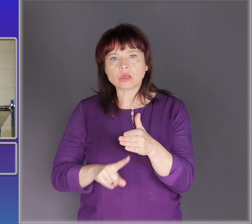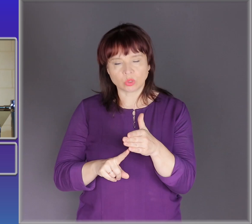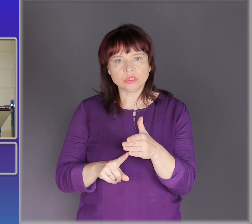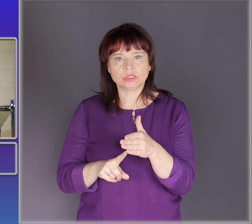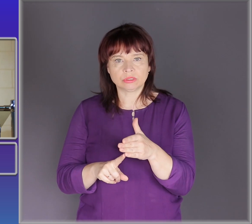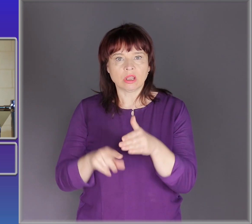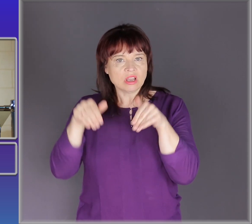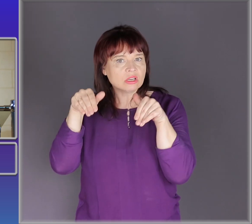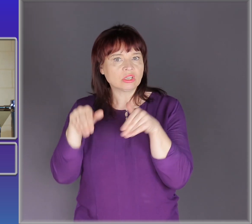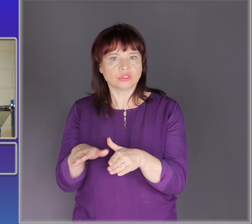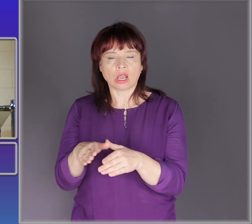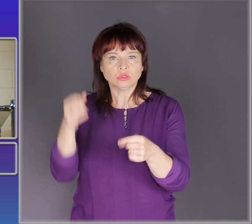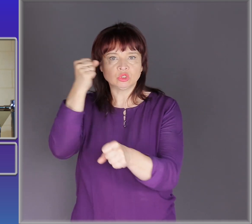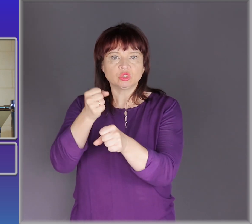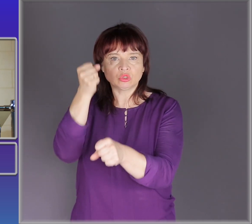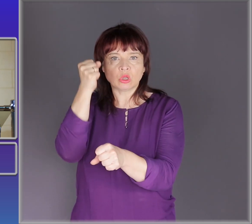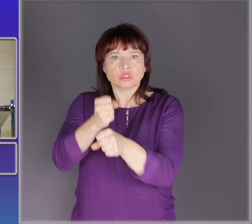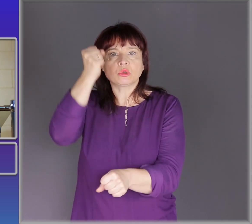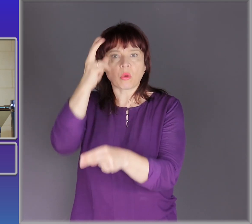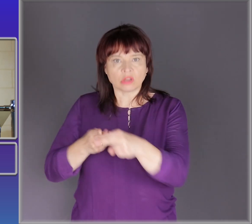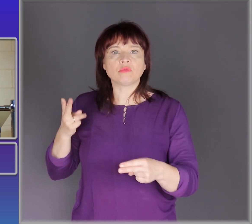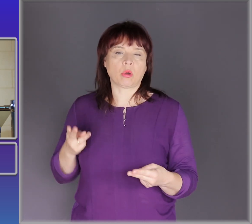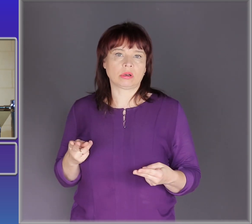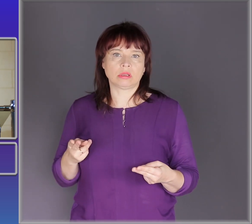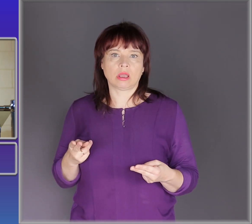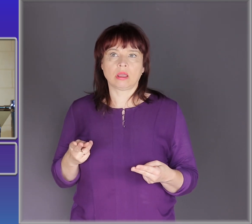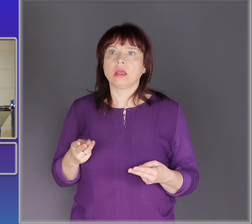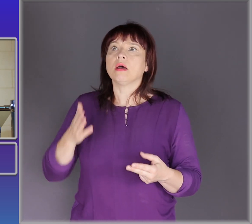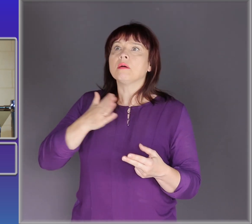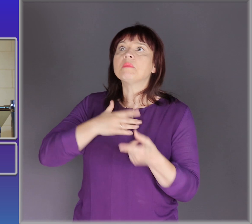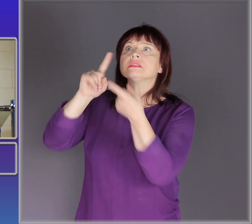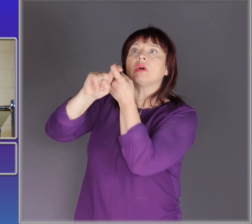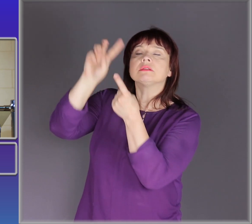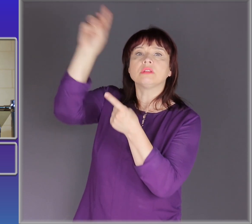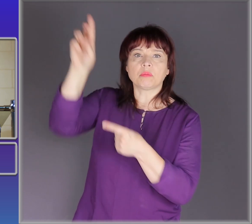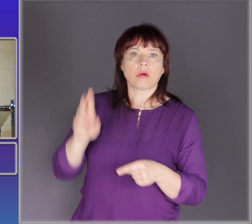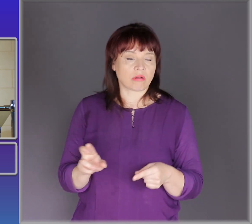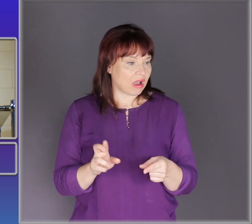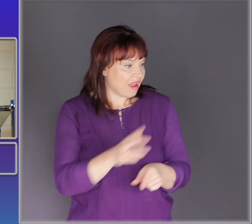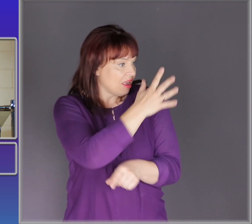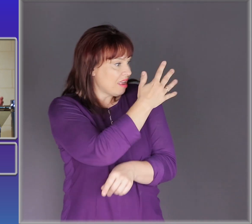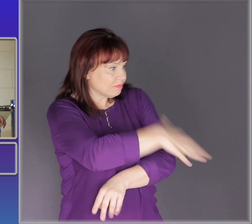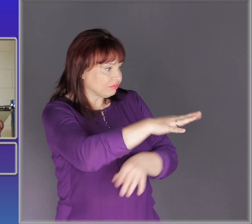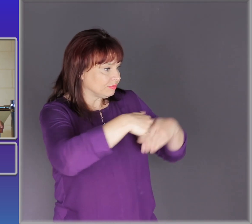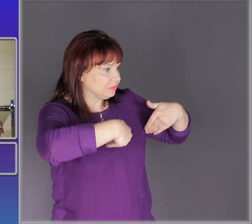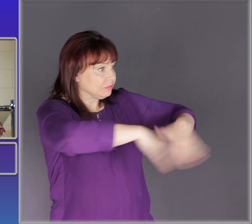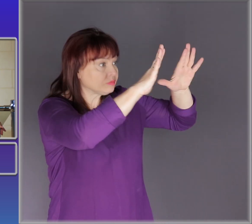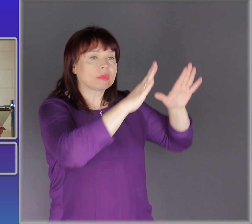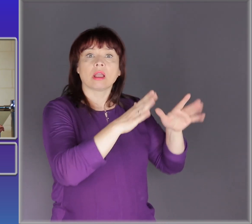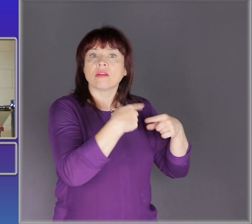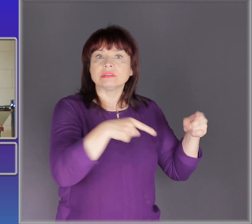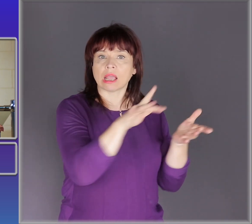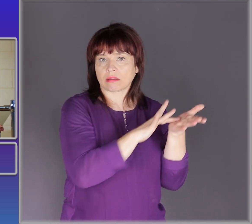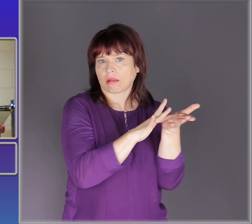и навсегда решили если вы с этим хоть как-то были связаны это наша задача отсечь всякого рода